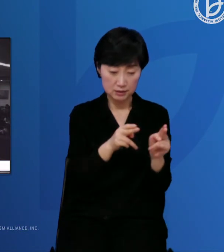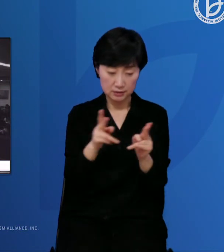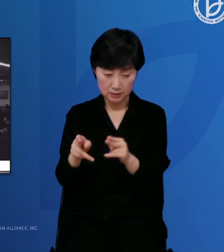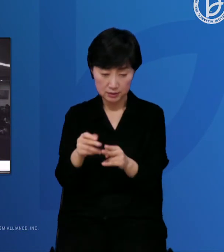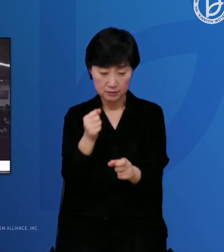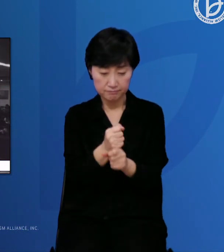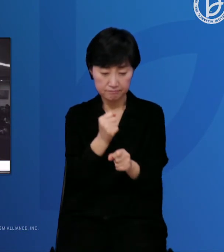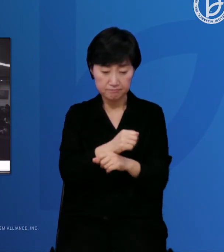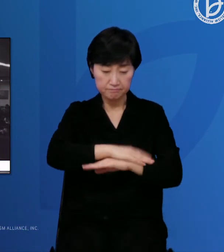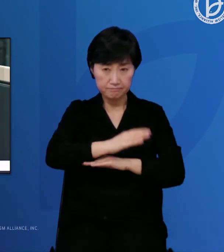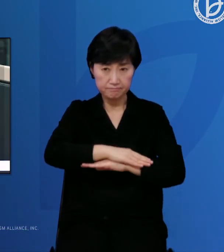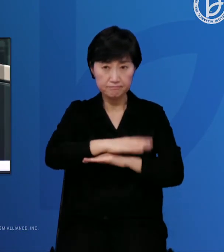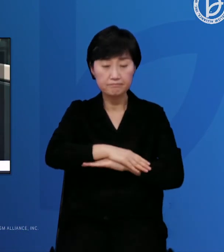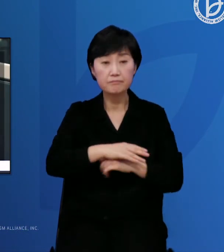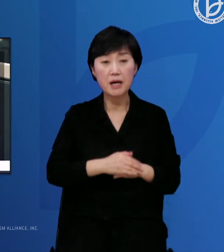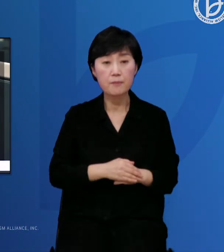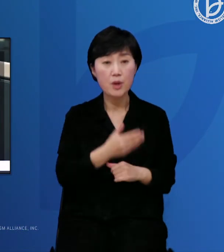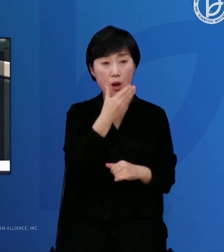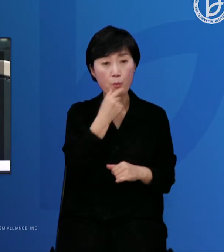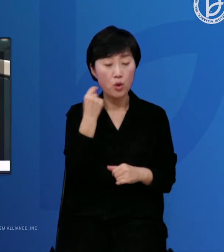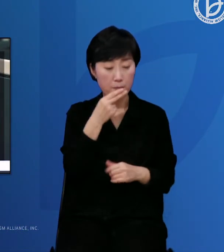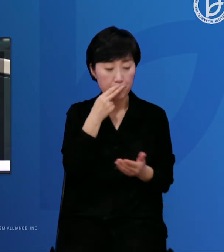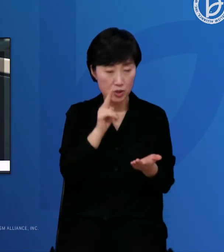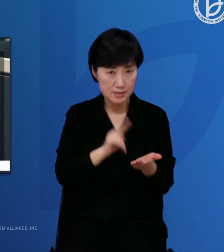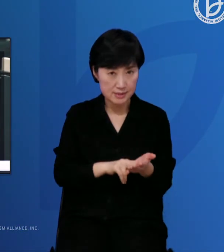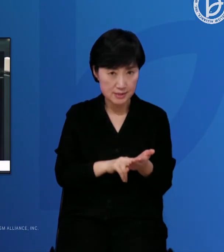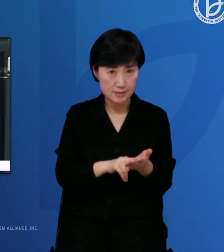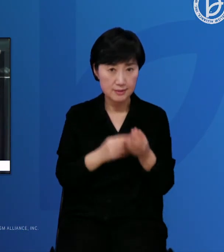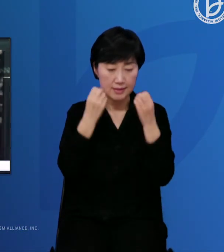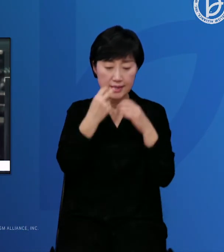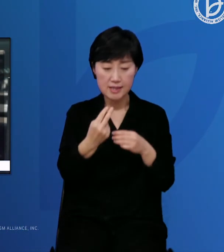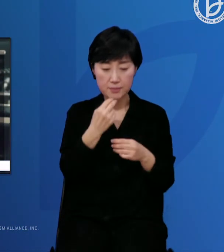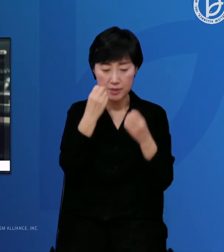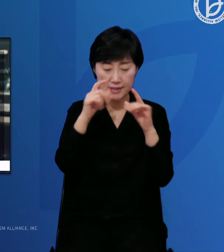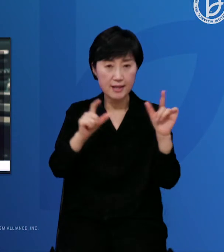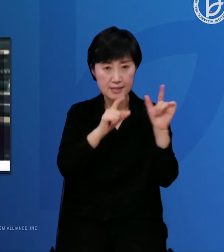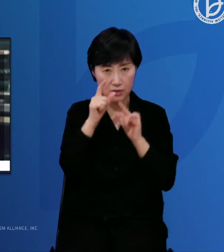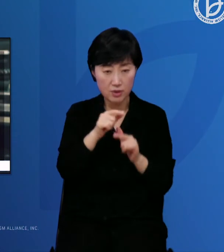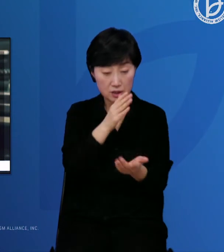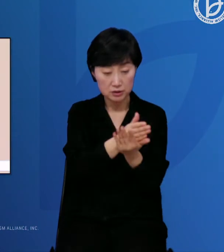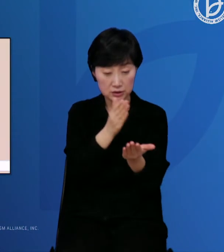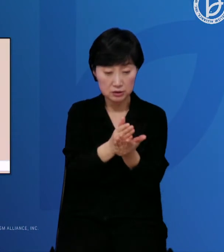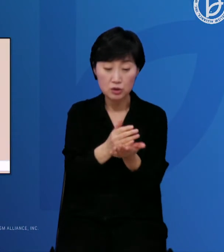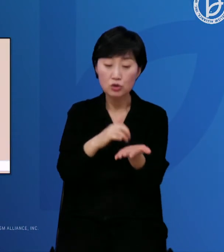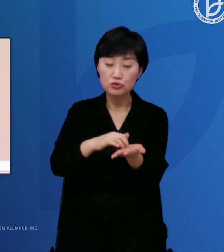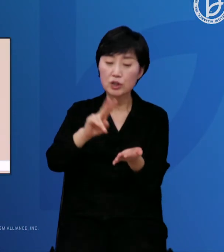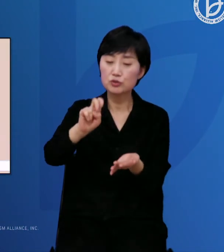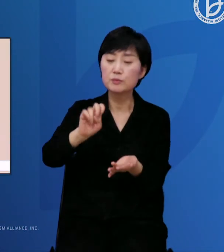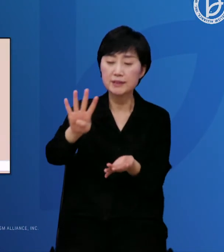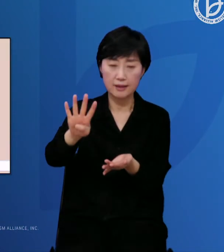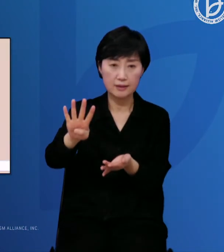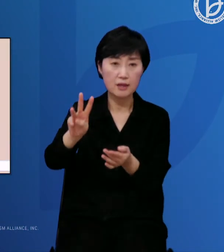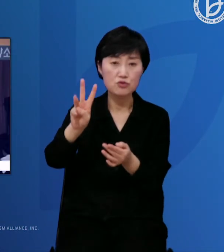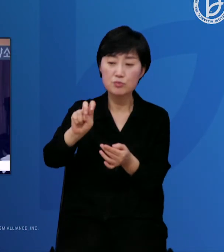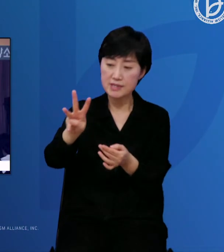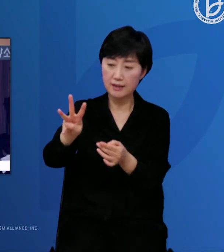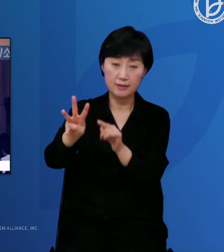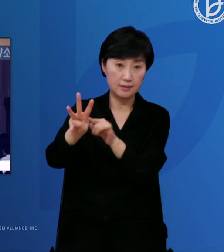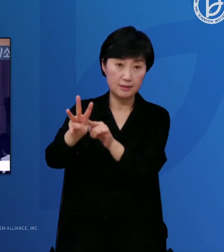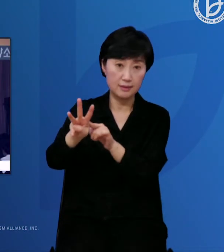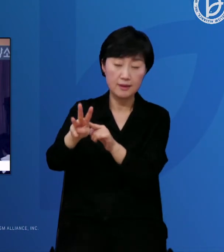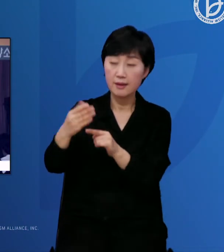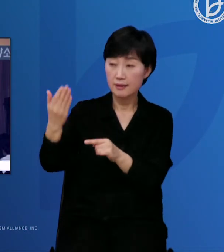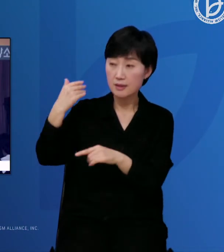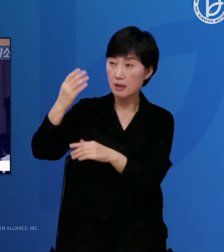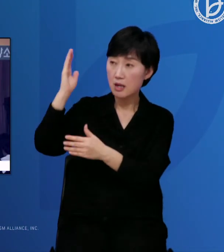발간됩니다. 복음 편지, 새생명 새생활, 현장 복음 메시지 등 총 23권의 교재가 전도운동